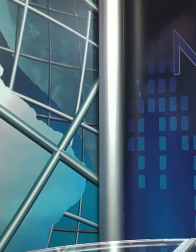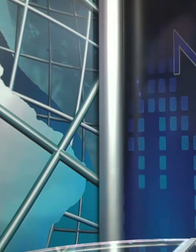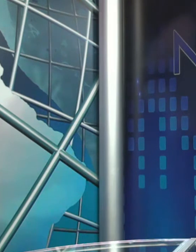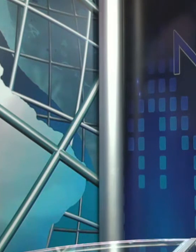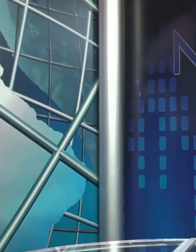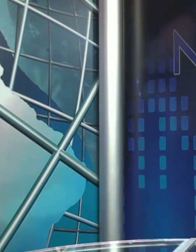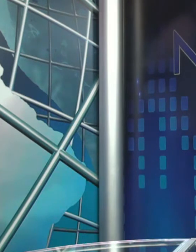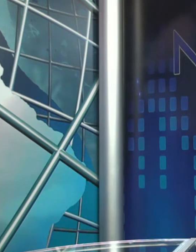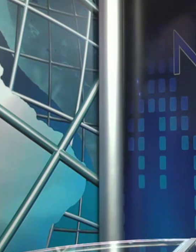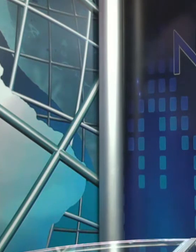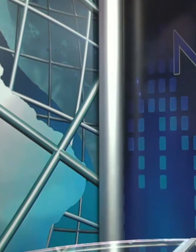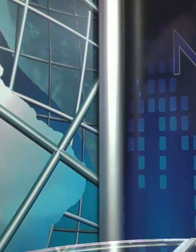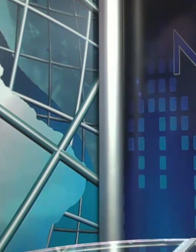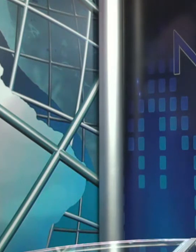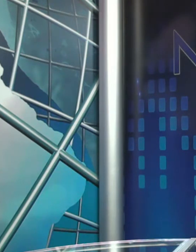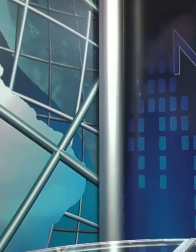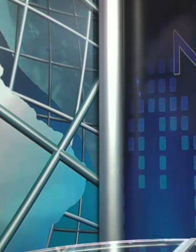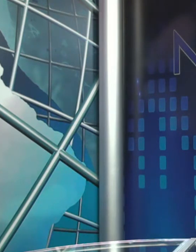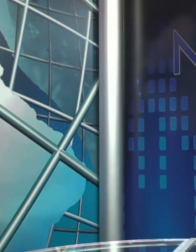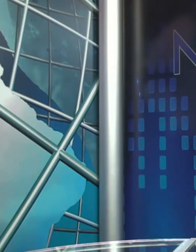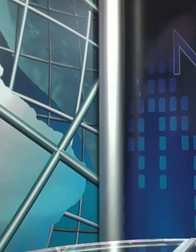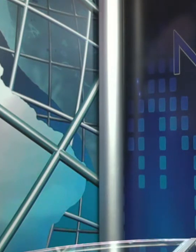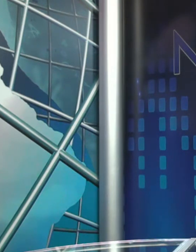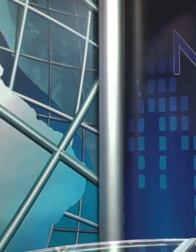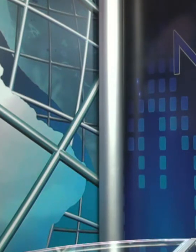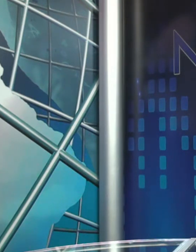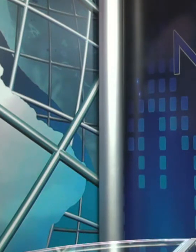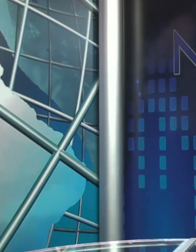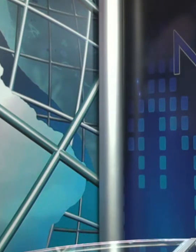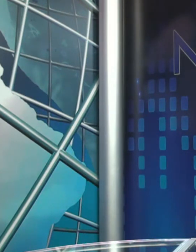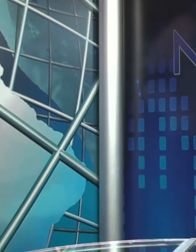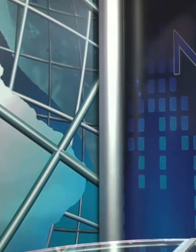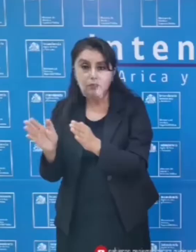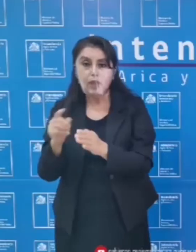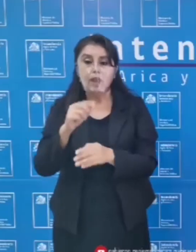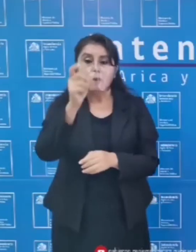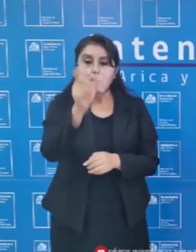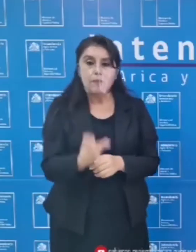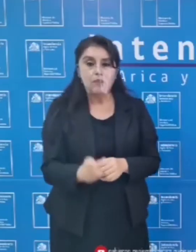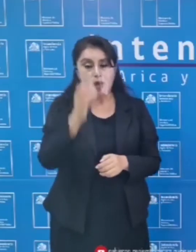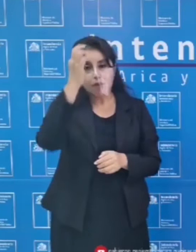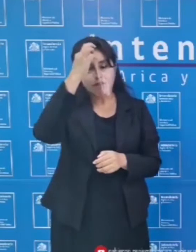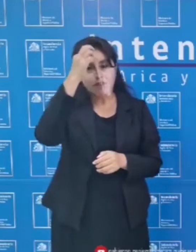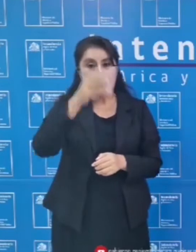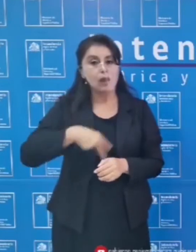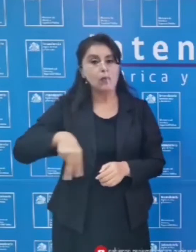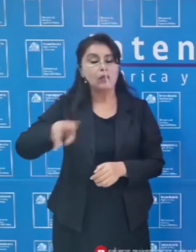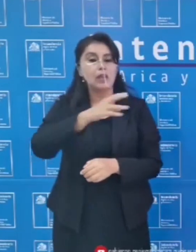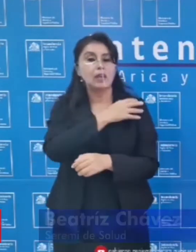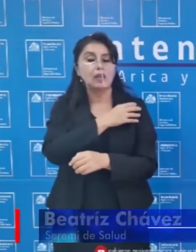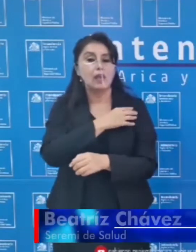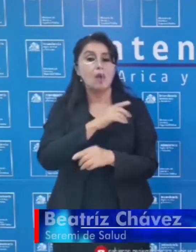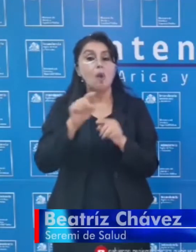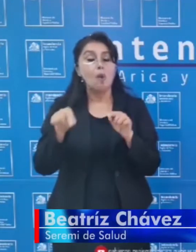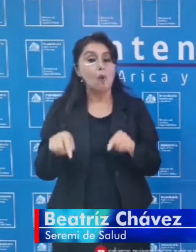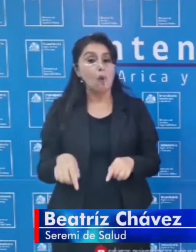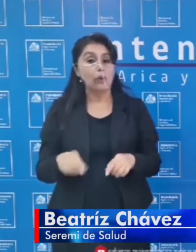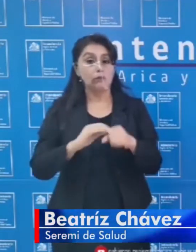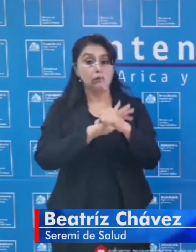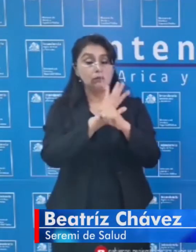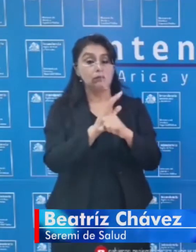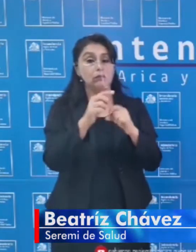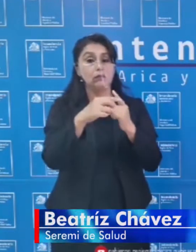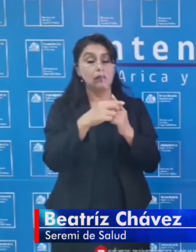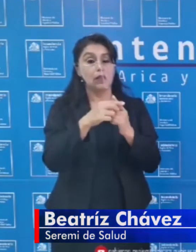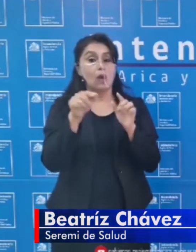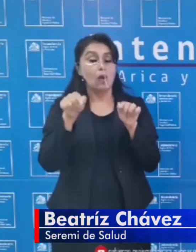Autoridades llaman a no bajar la guardia y seguir con las medidas preventivas. El número de casos hoy día, como bien lo